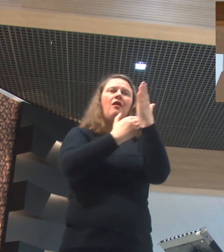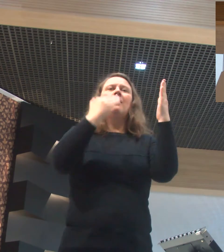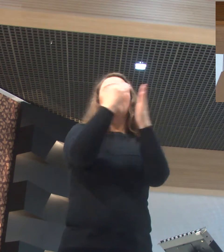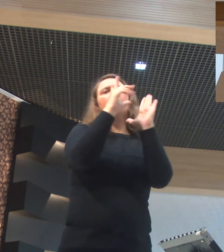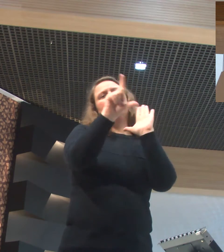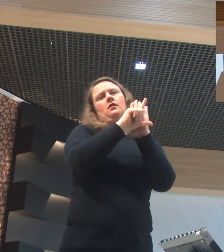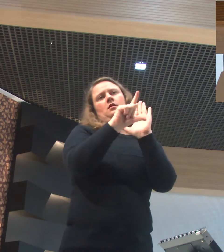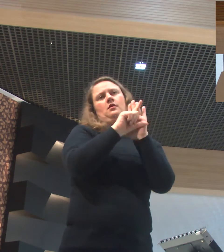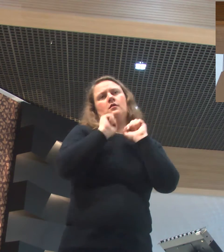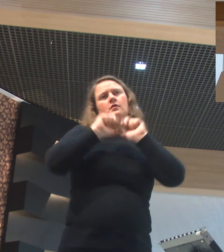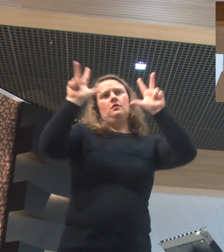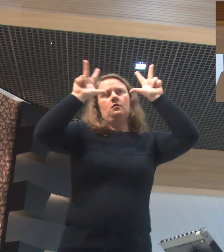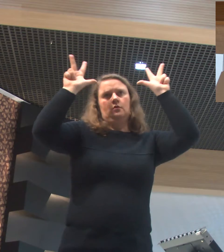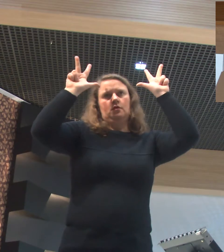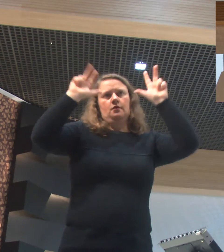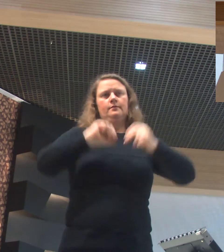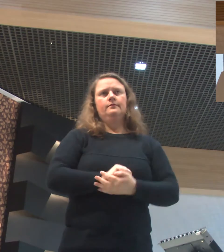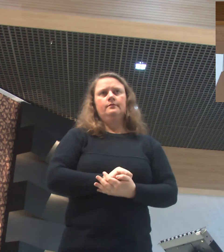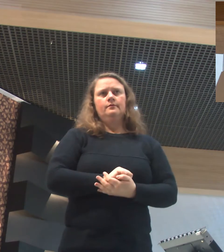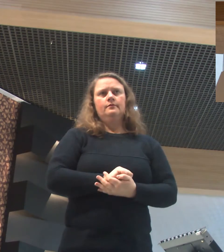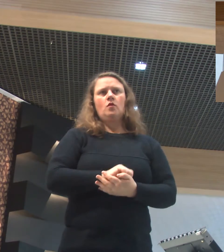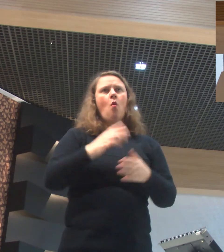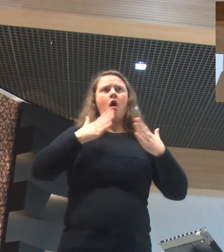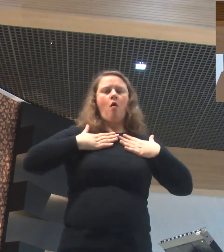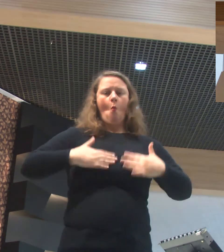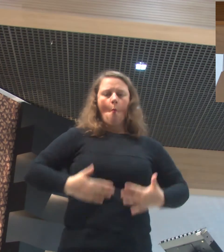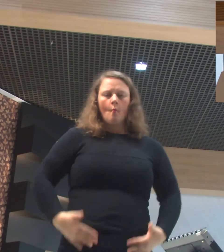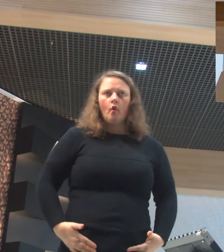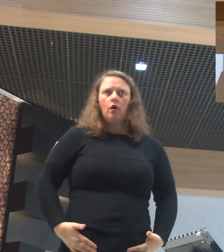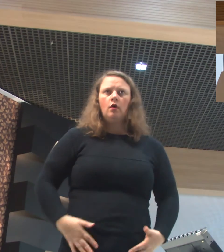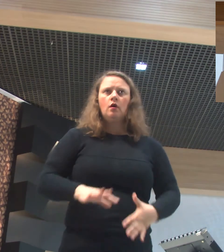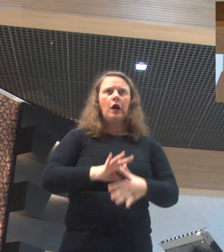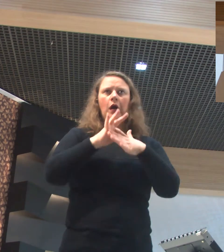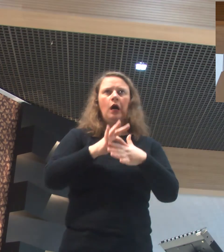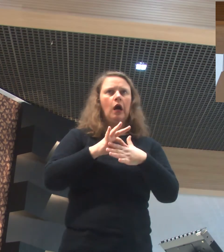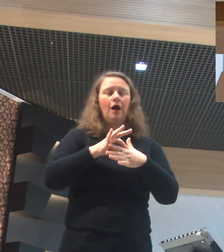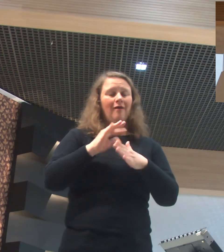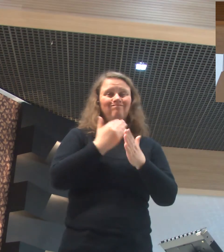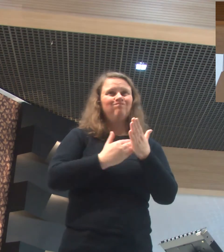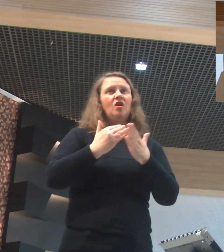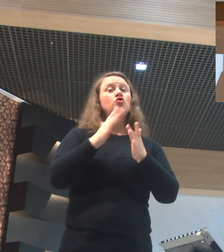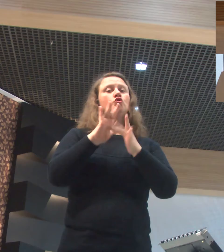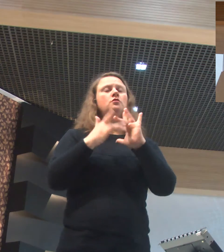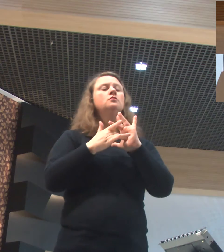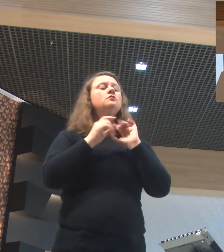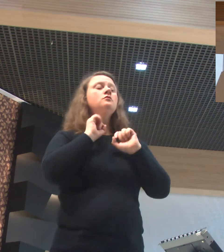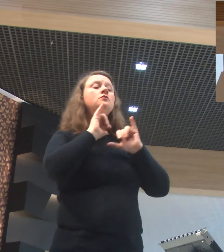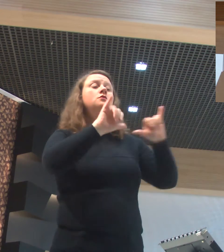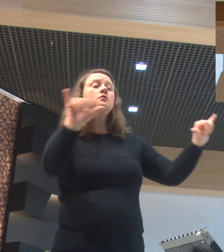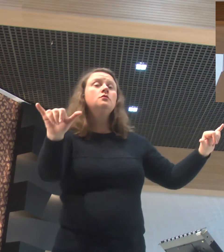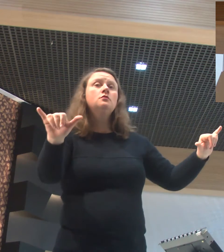lei mosaica, que só o considerava como ato físico, mas Jesus